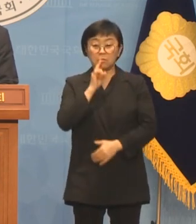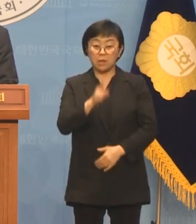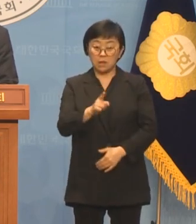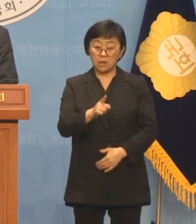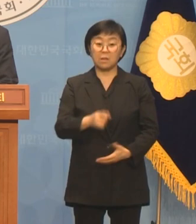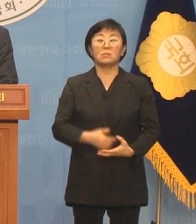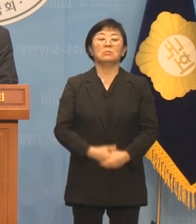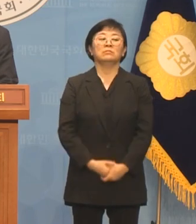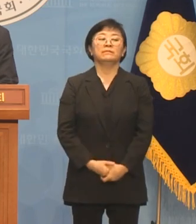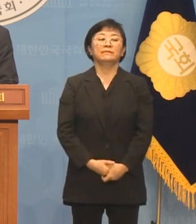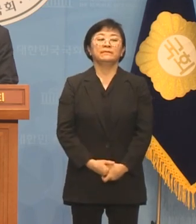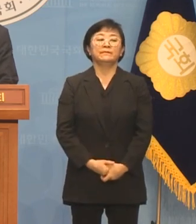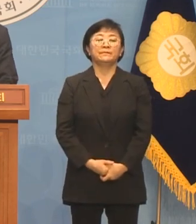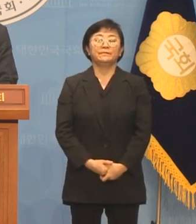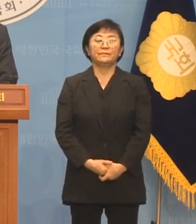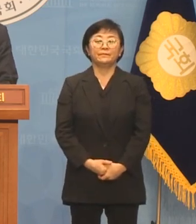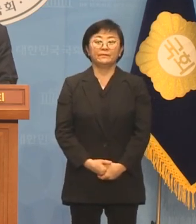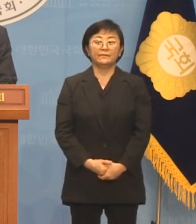것입니까?